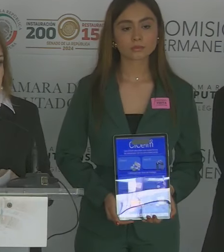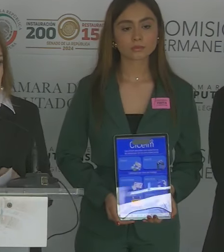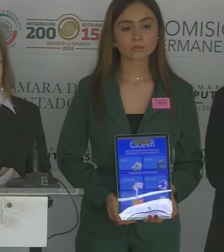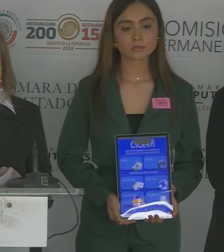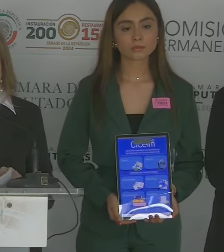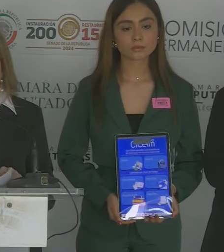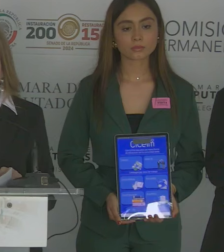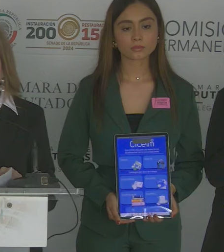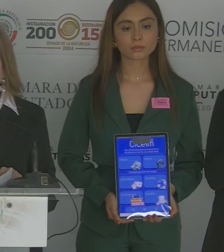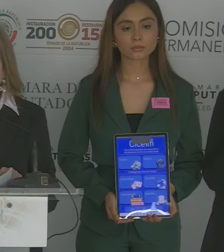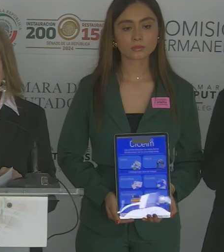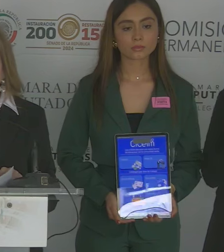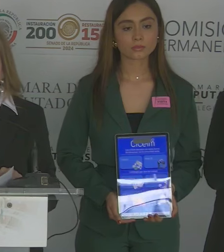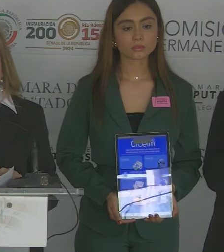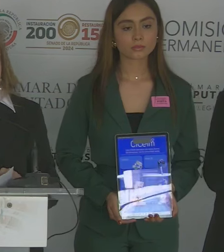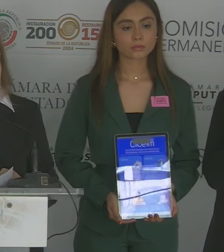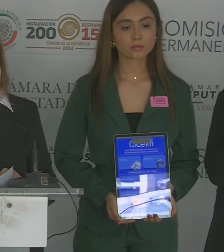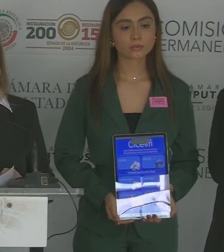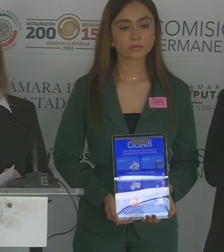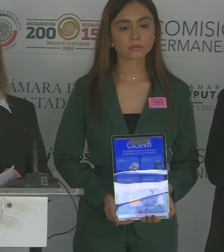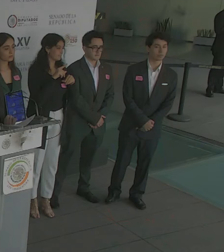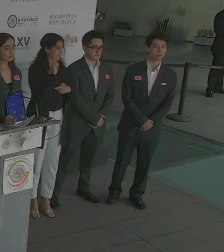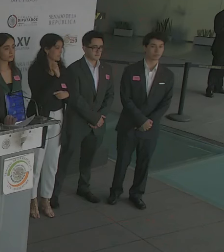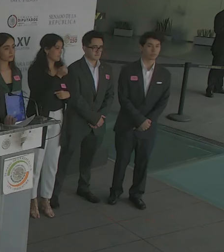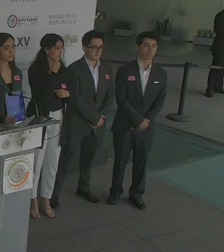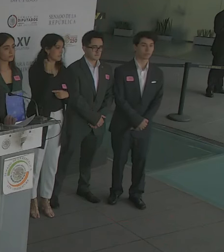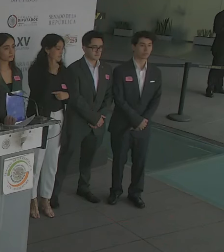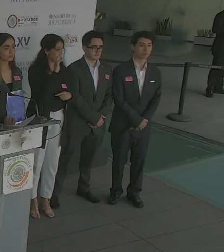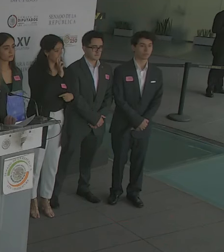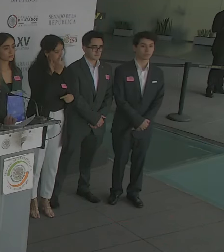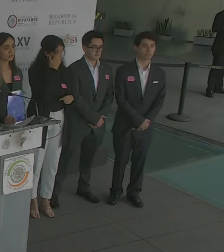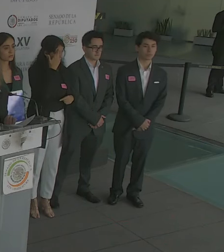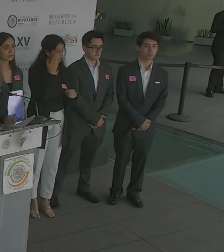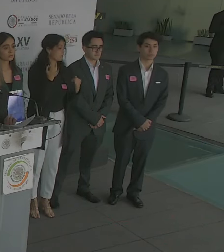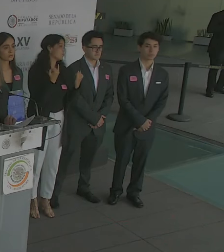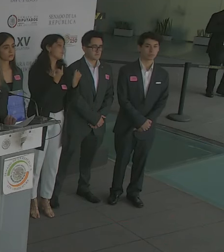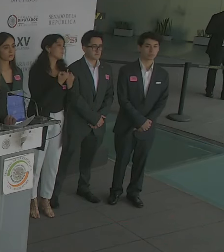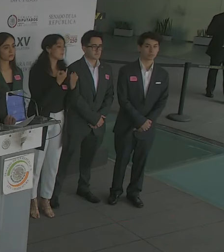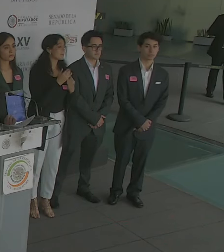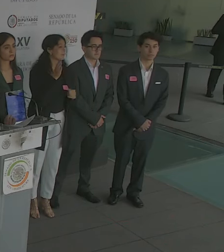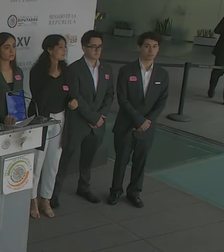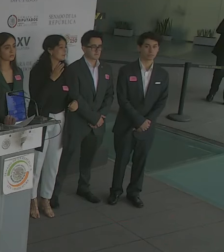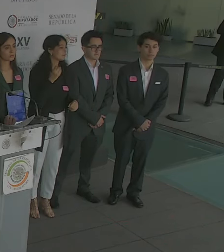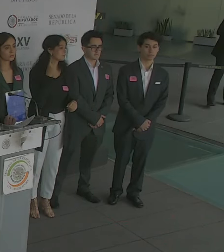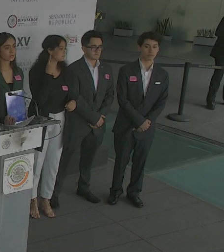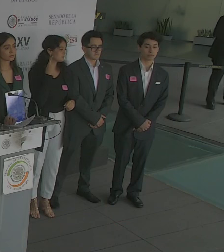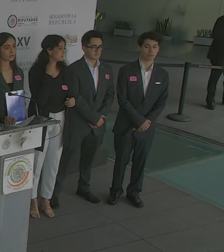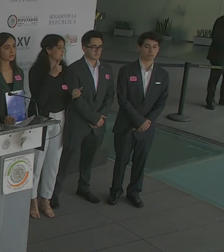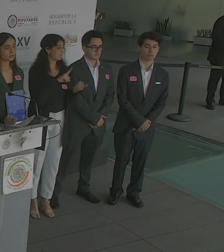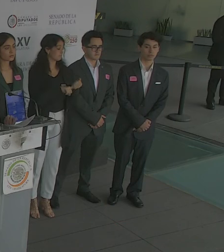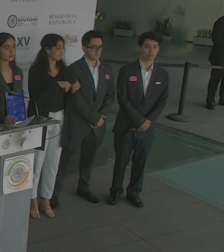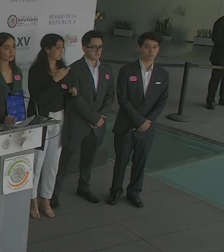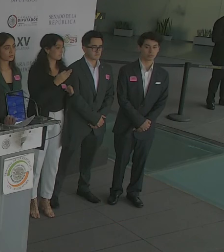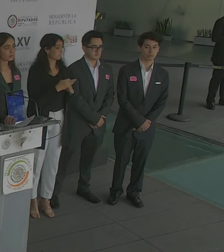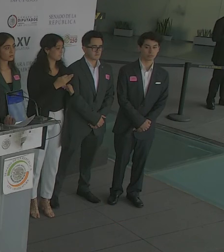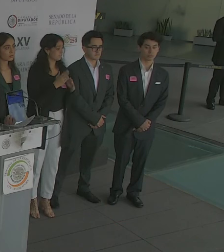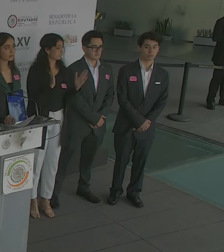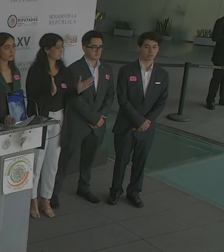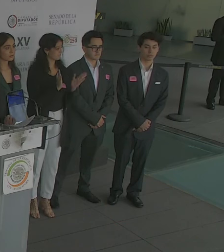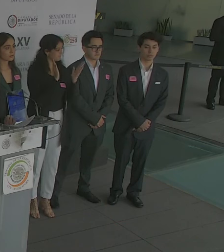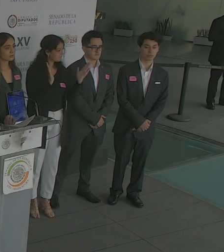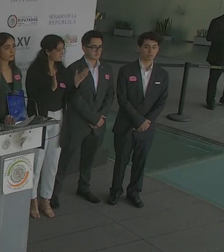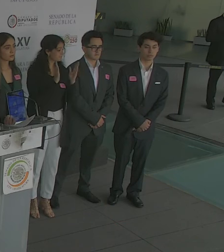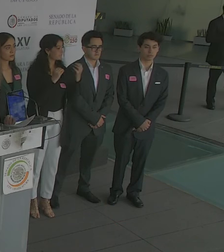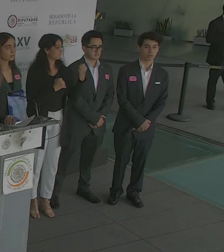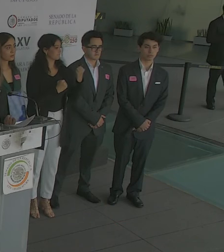desarrollado esta tecnología y Recuerden que nosotros en la cámara de diputados hemos sido unos promotores fervientes